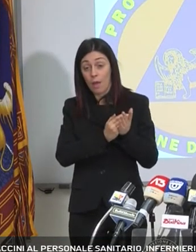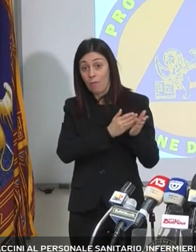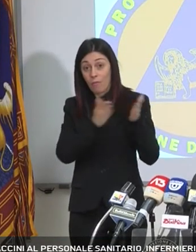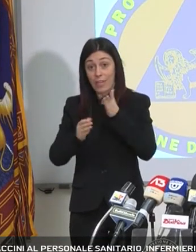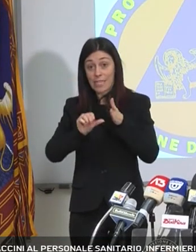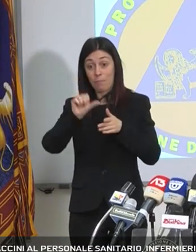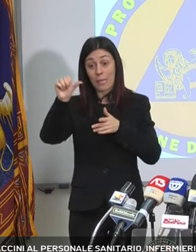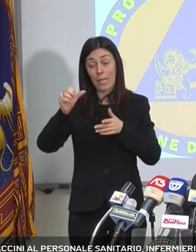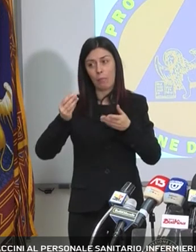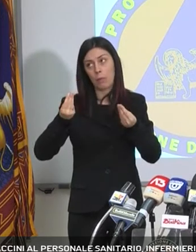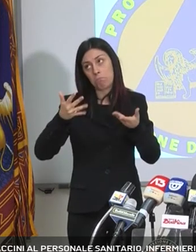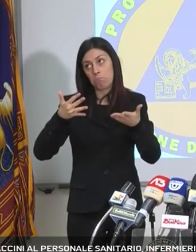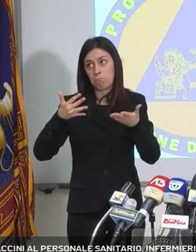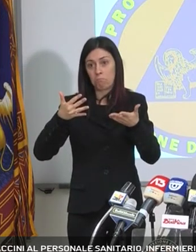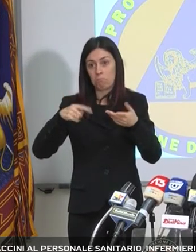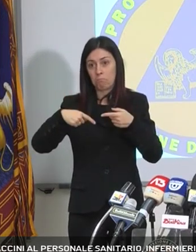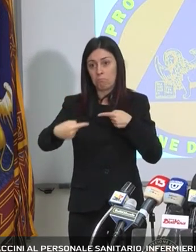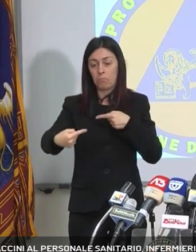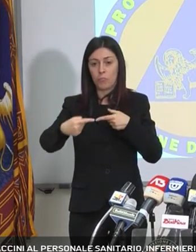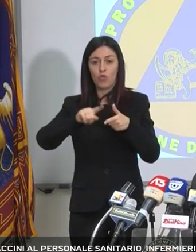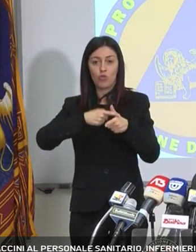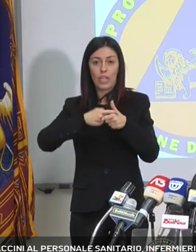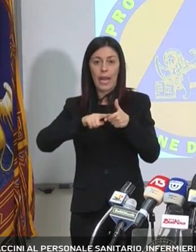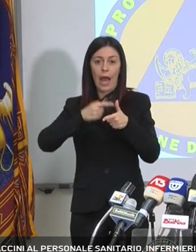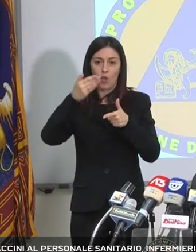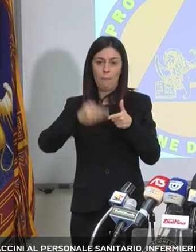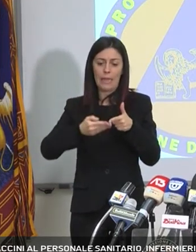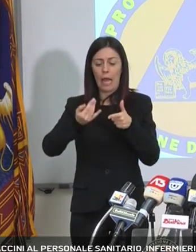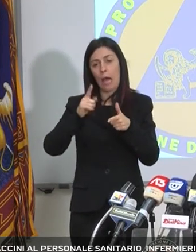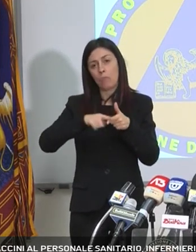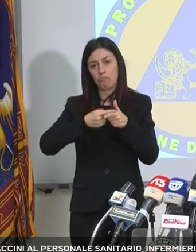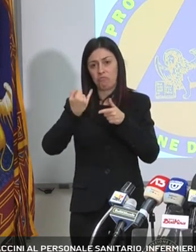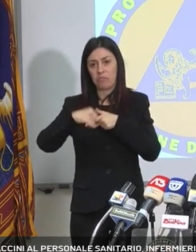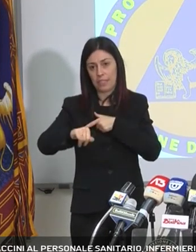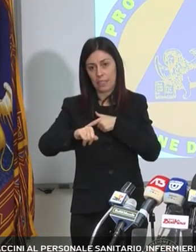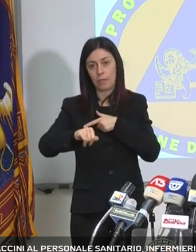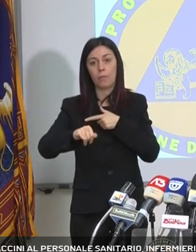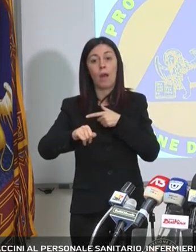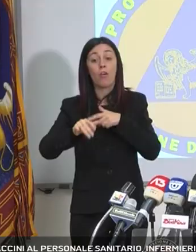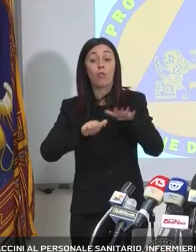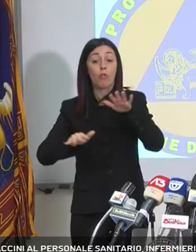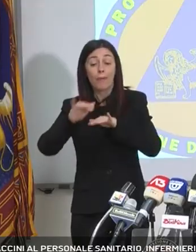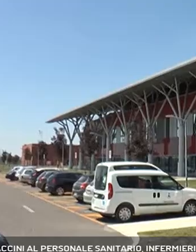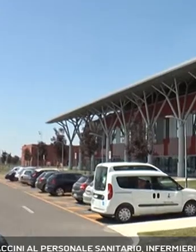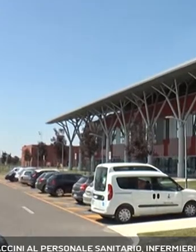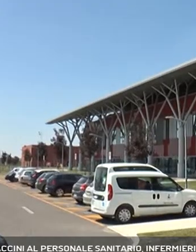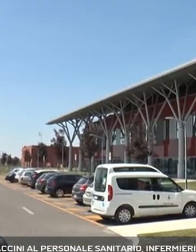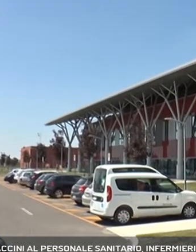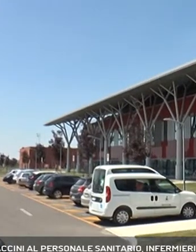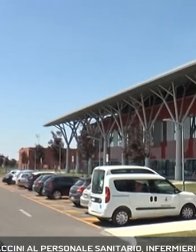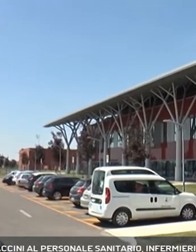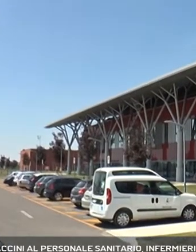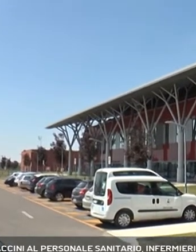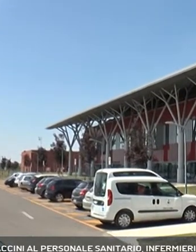si parla di verso da metà gennaio a fine gennaio, però oltre a questo non ho informazioni aggiuntive. Gli ospedali